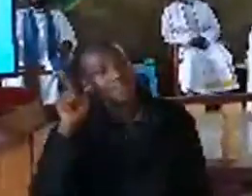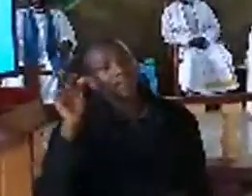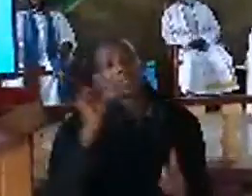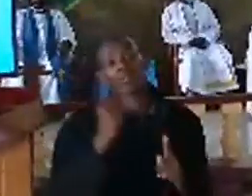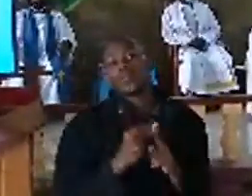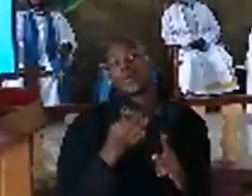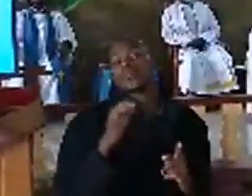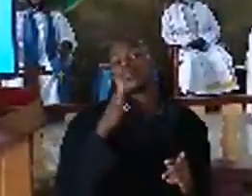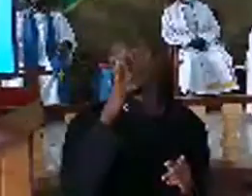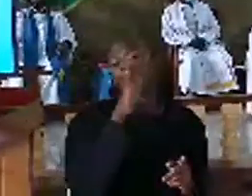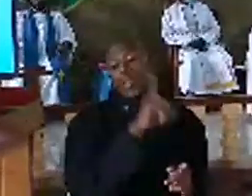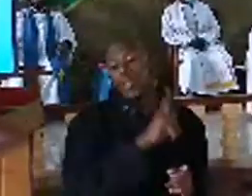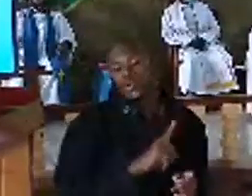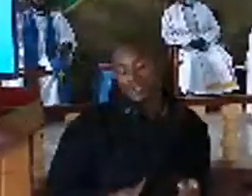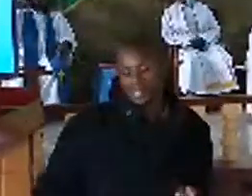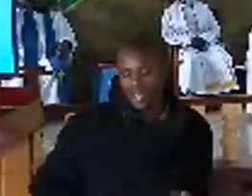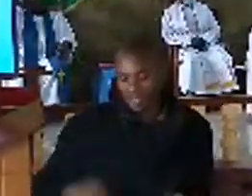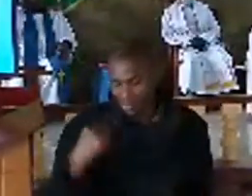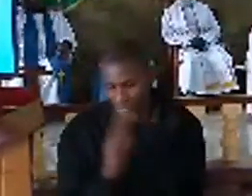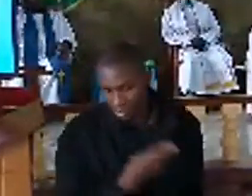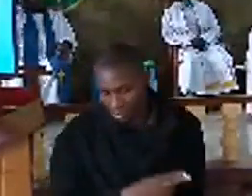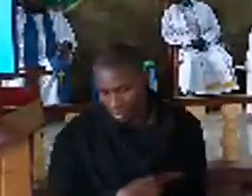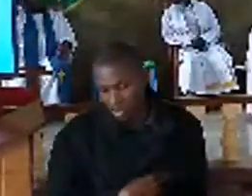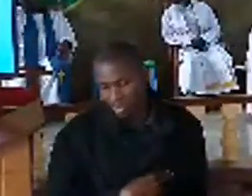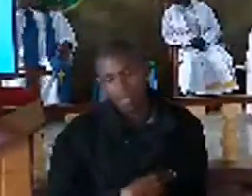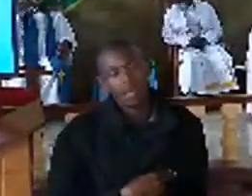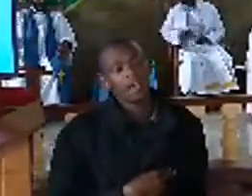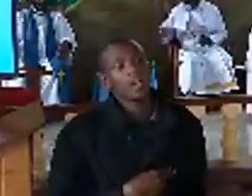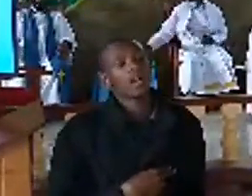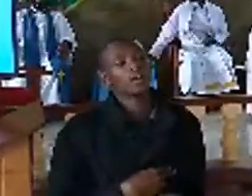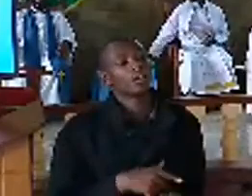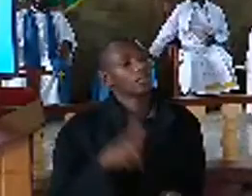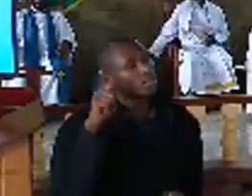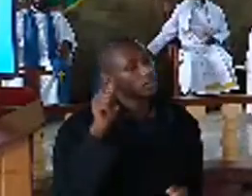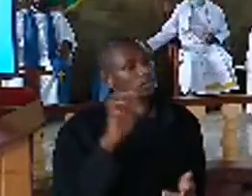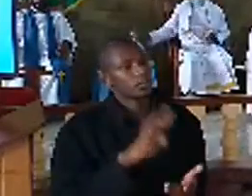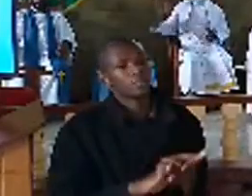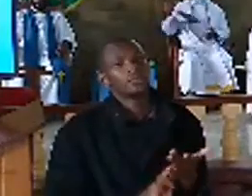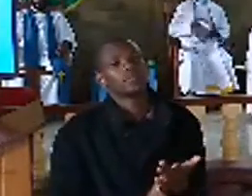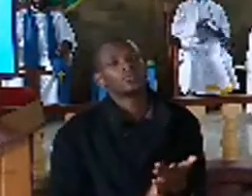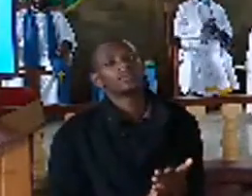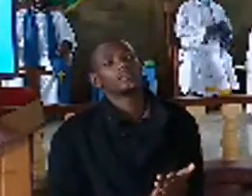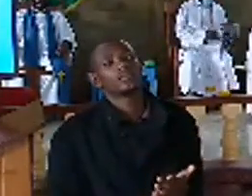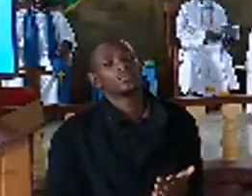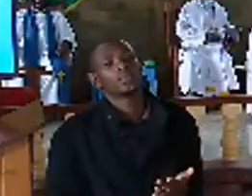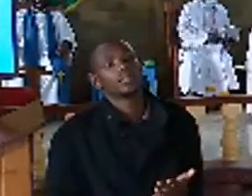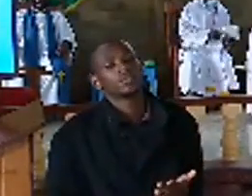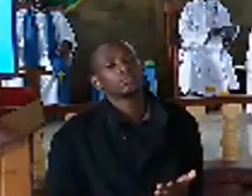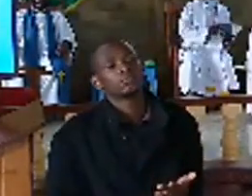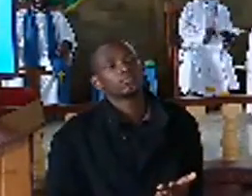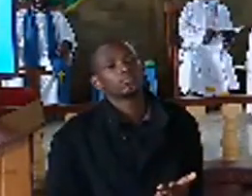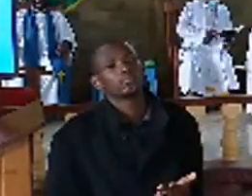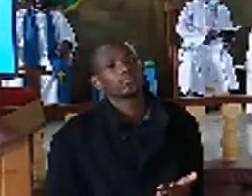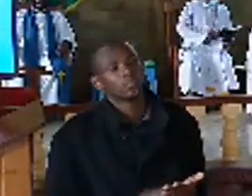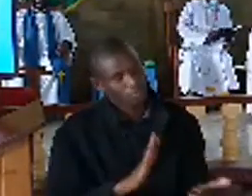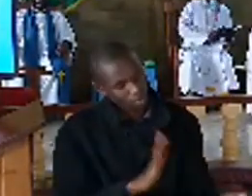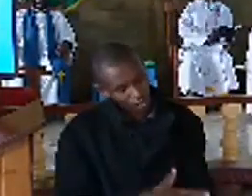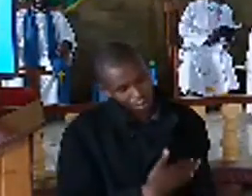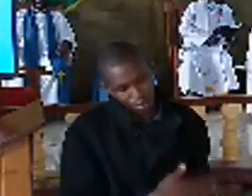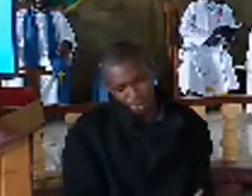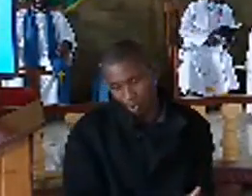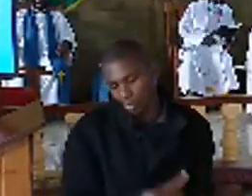Mwathani twarikia guthomerwo ithomo tondu guthomerwo ithomo ni pati imwe tucoke tuine ibungo igiri